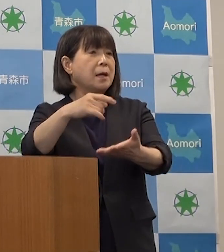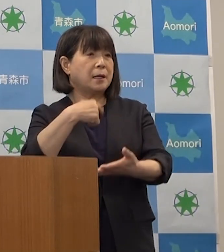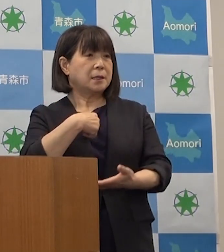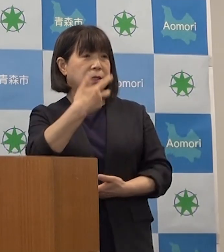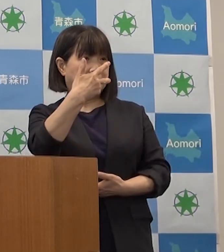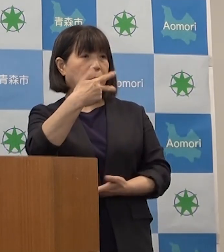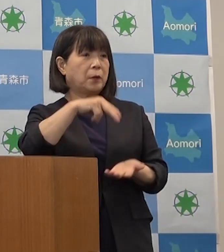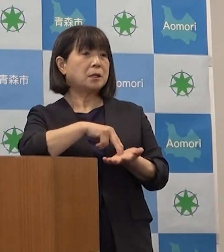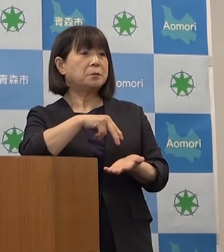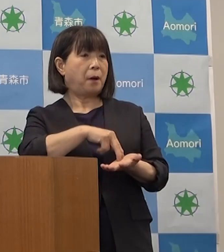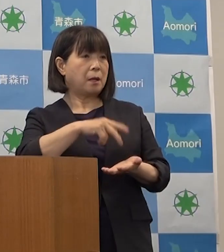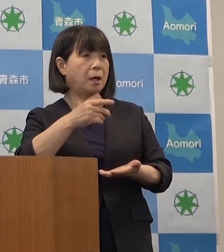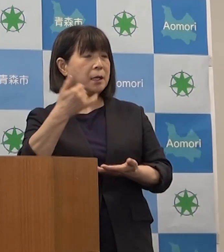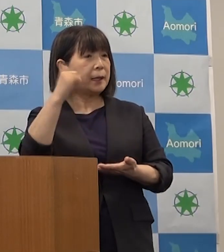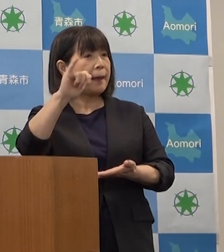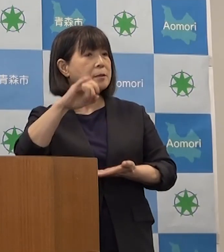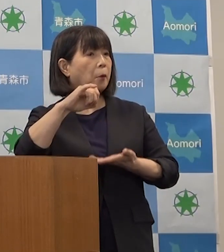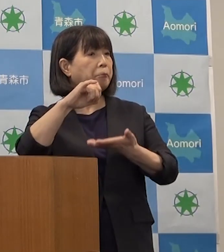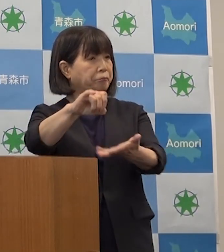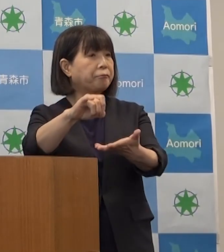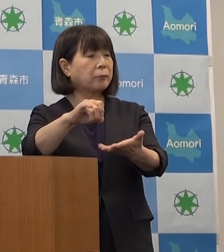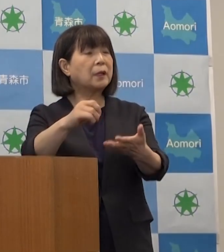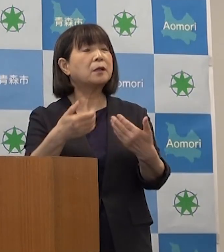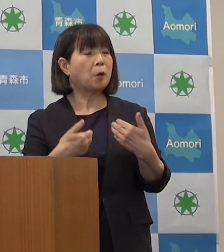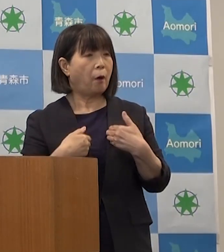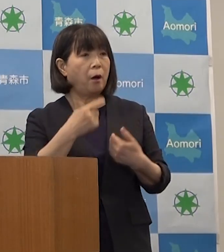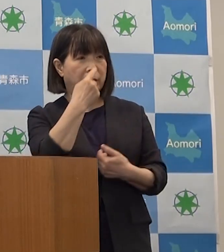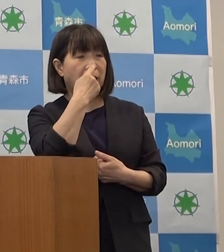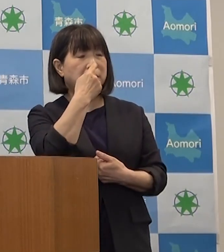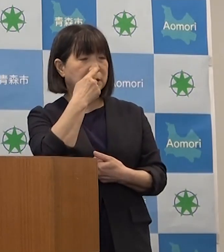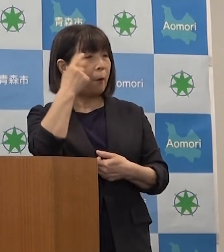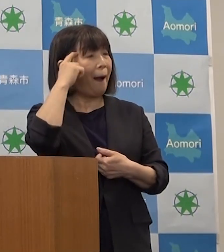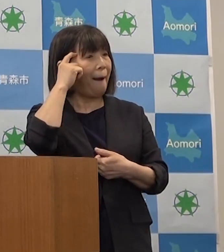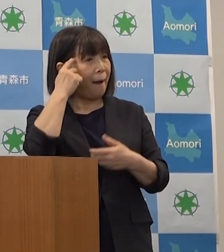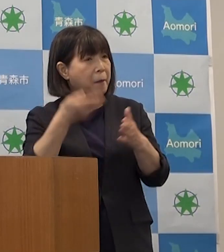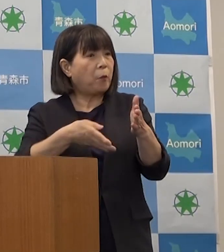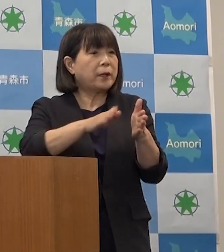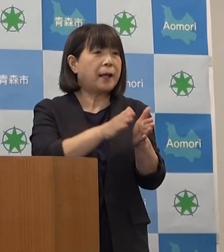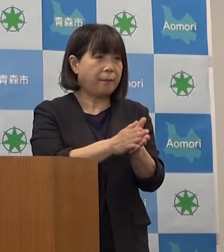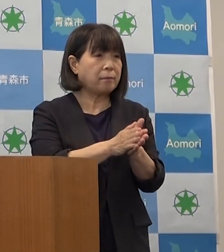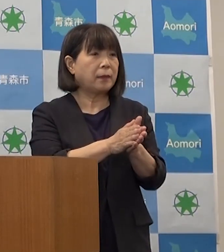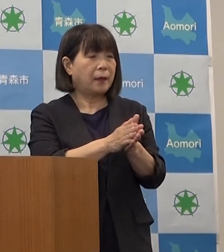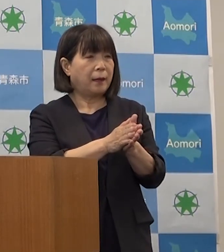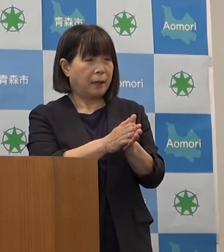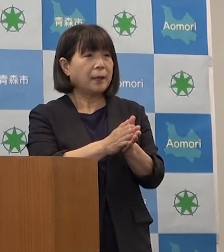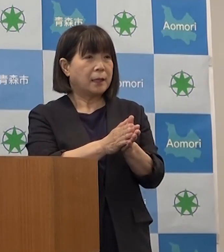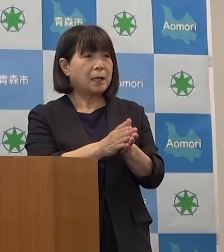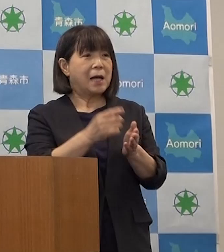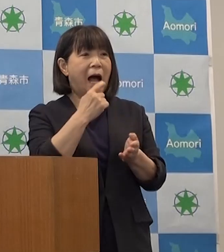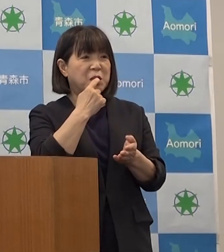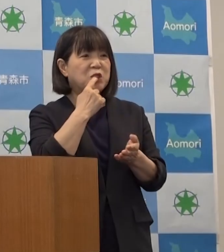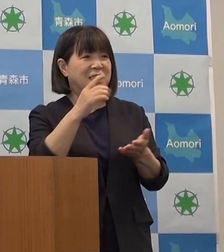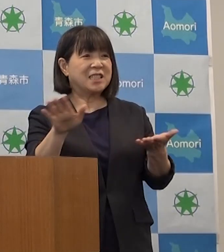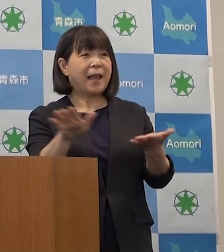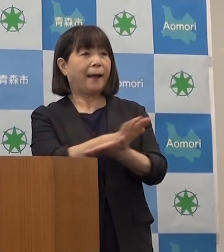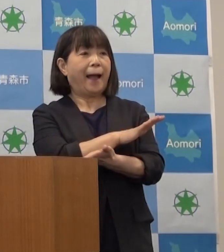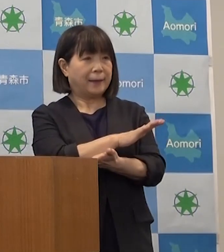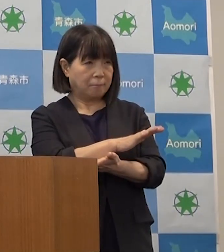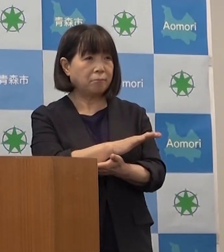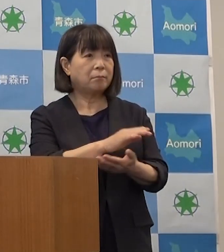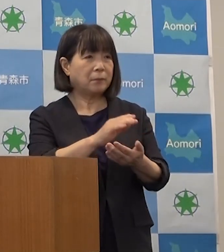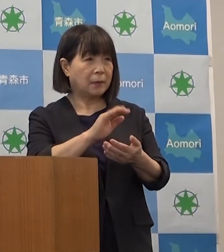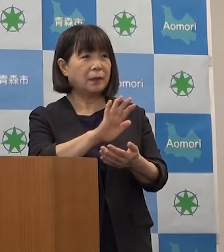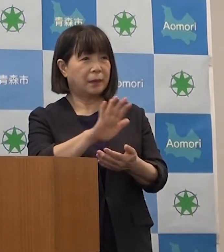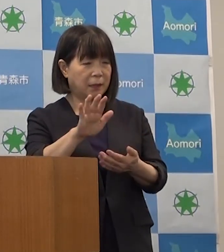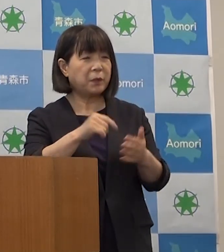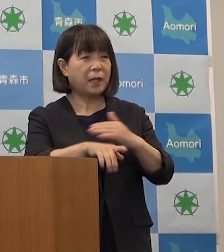ることになると思いますので、意見書でしっかりと私の考えを反映させていきたい、つまり、白紙に戻すということ